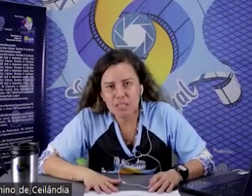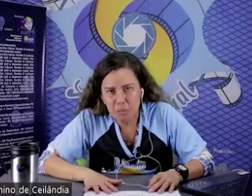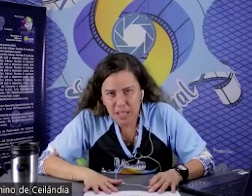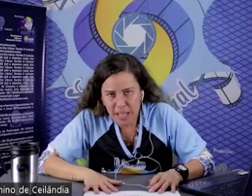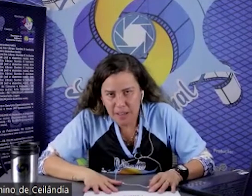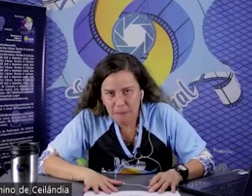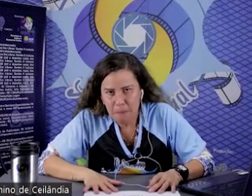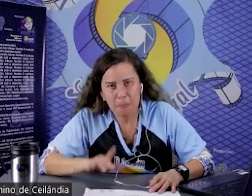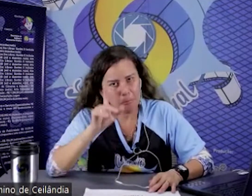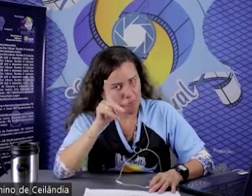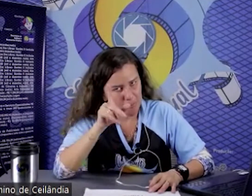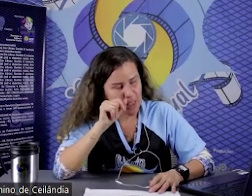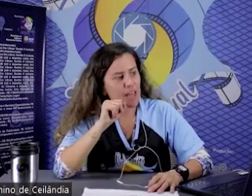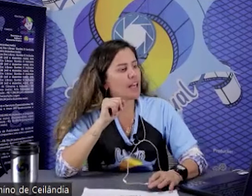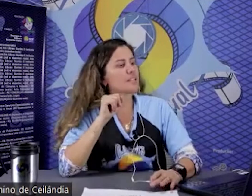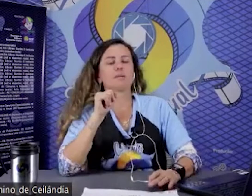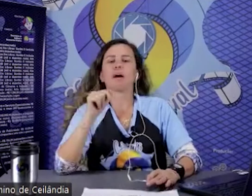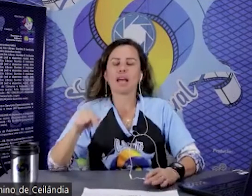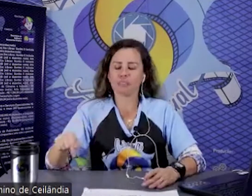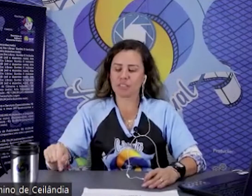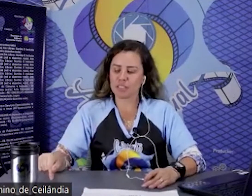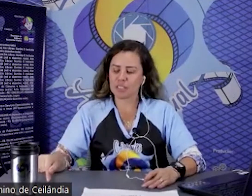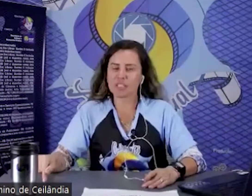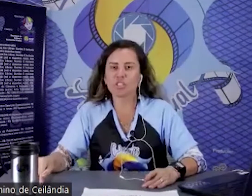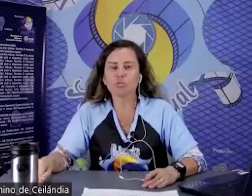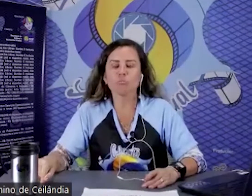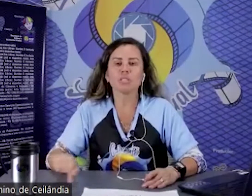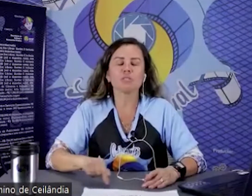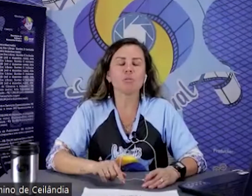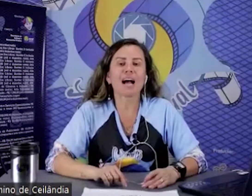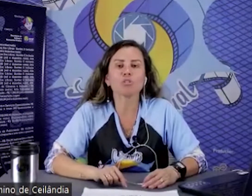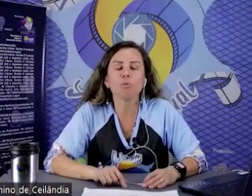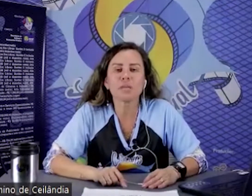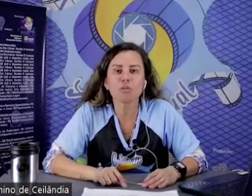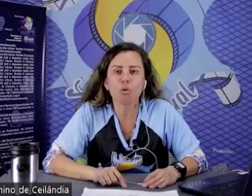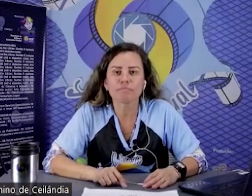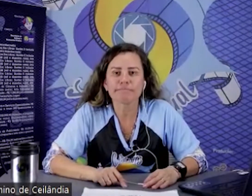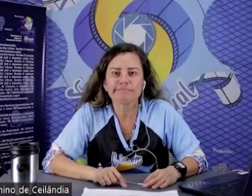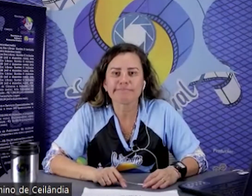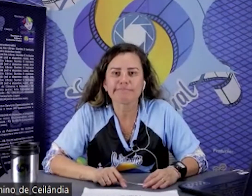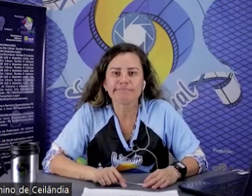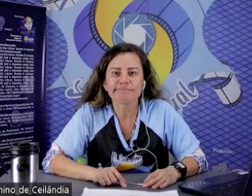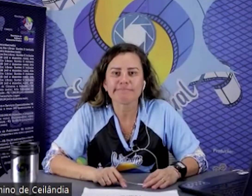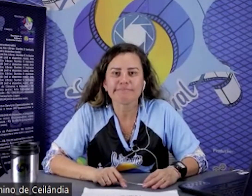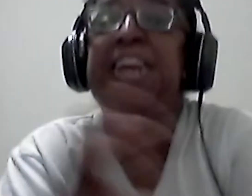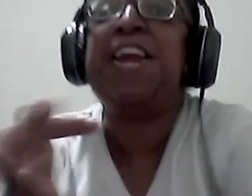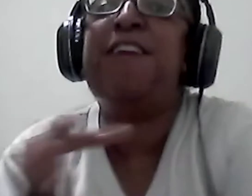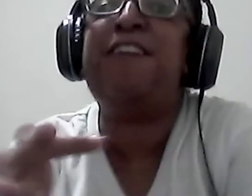que é? Ela trabalhava de domingo a domingo. Ela tinha direito à